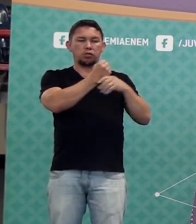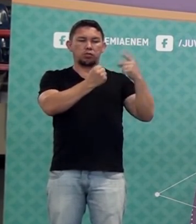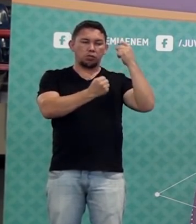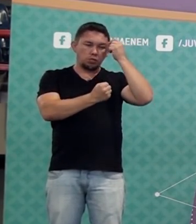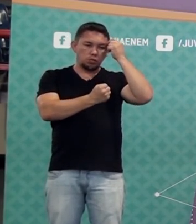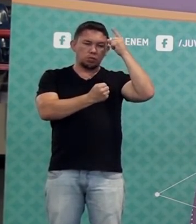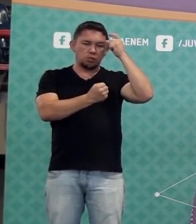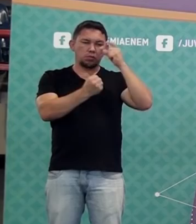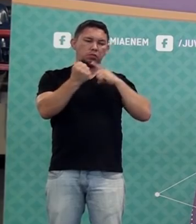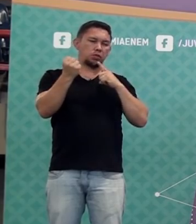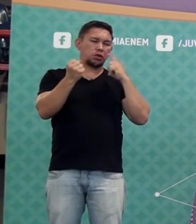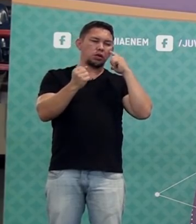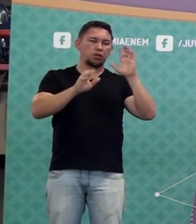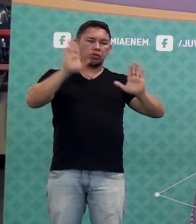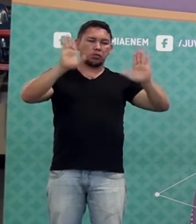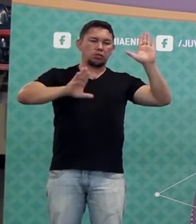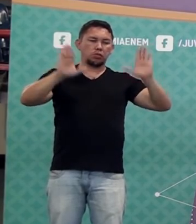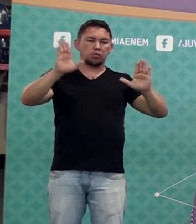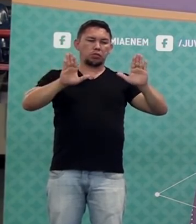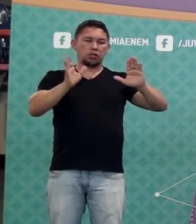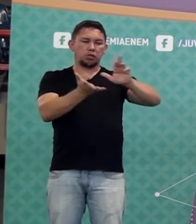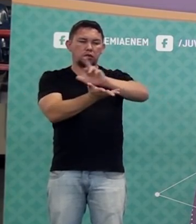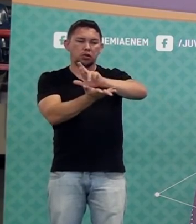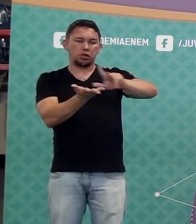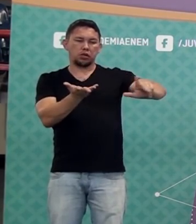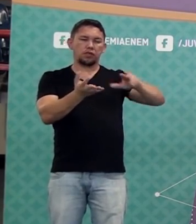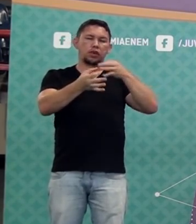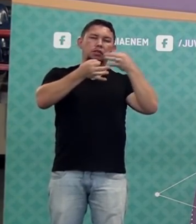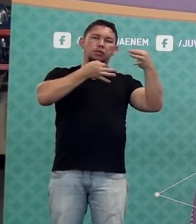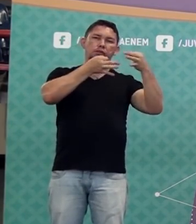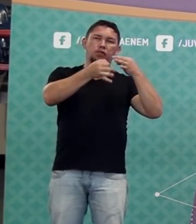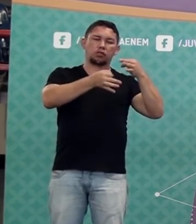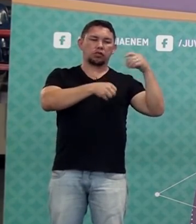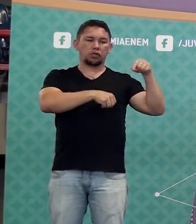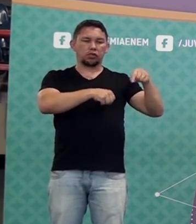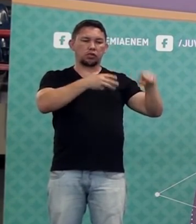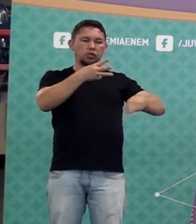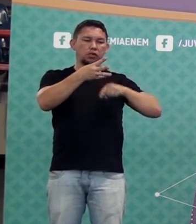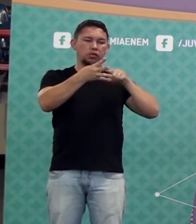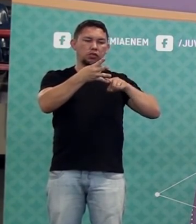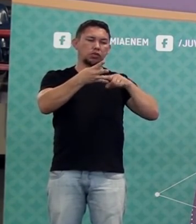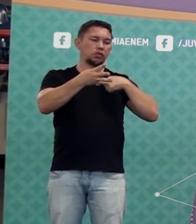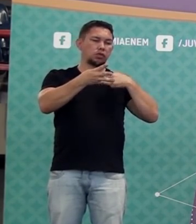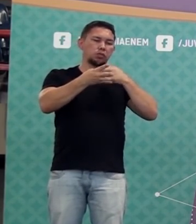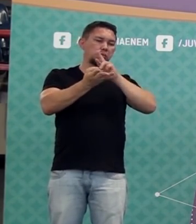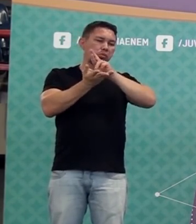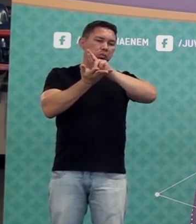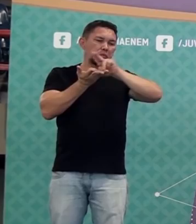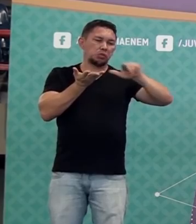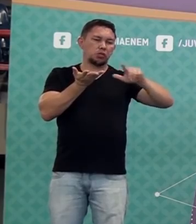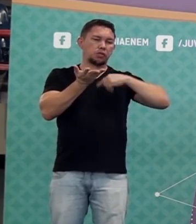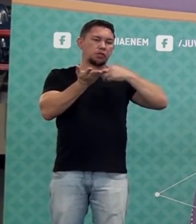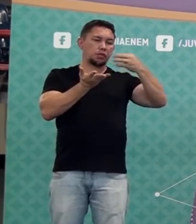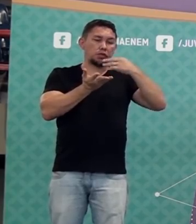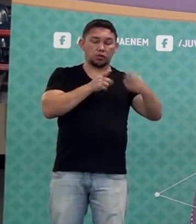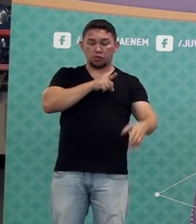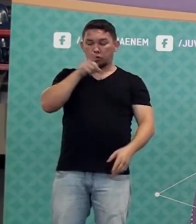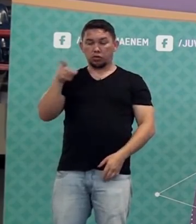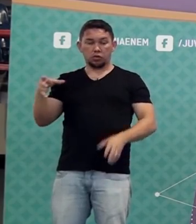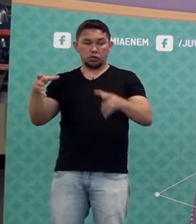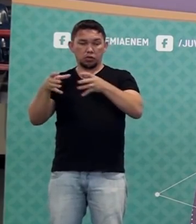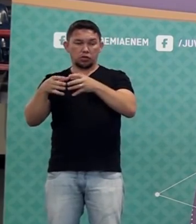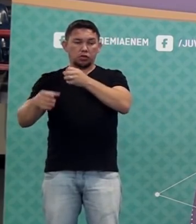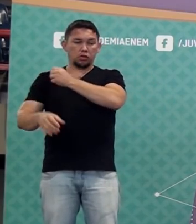da democracia, né? Da pluralidade de opiniões, da diversidade de opiniões. O Sócrates, ao contrário